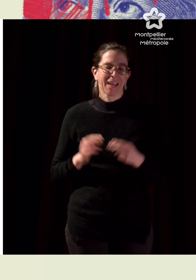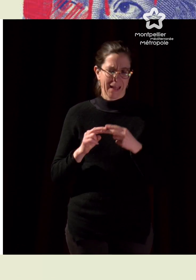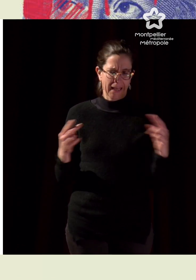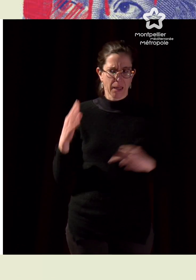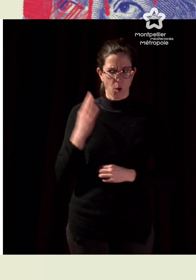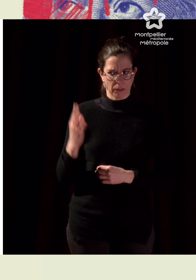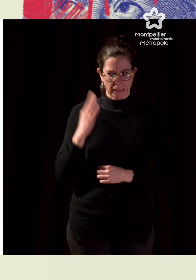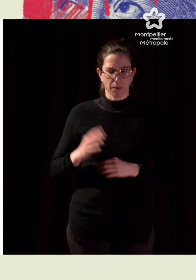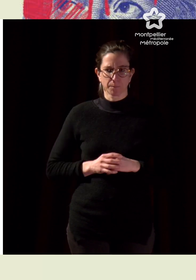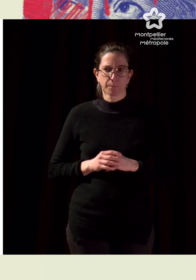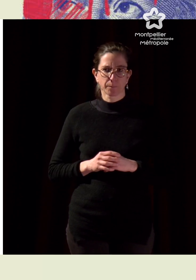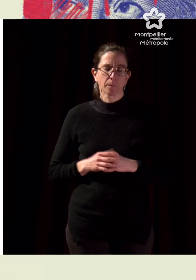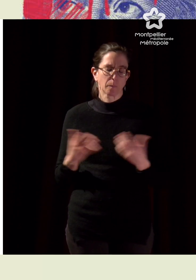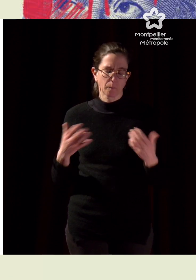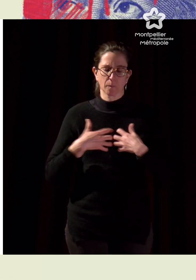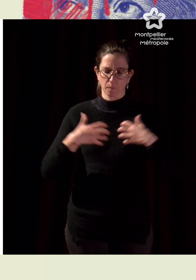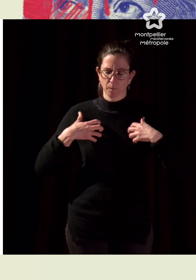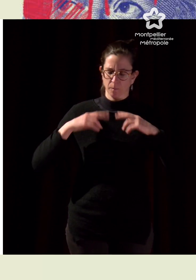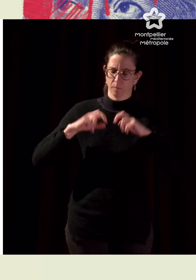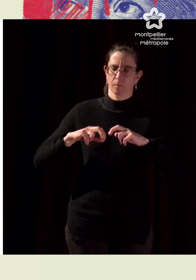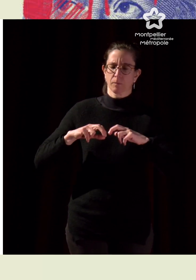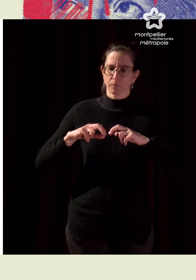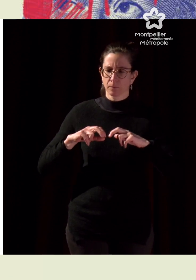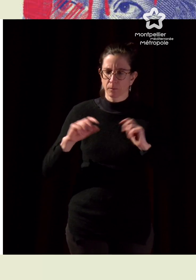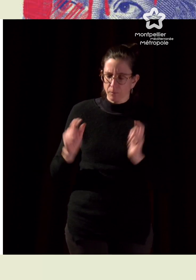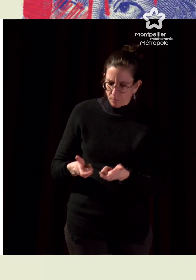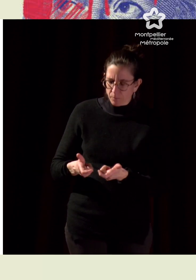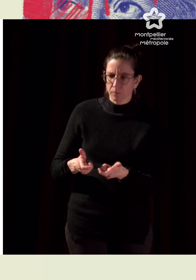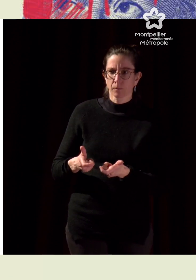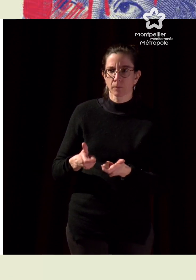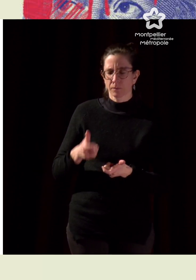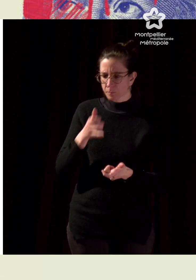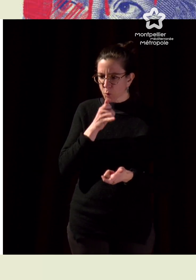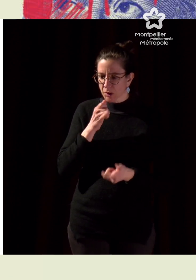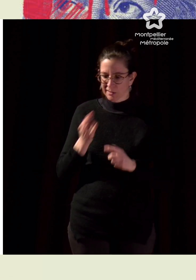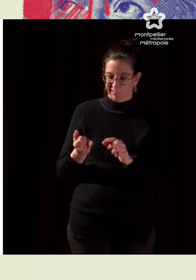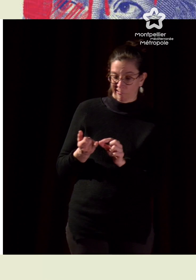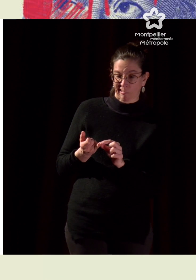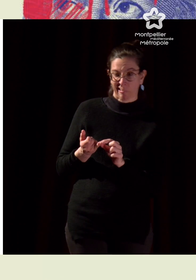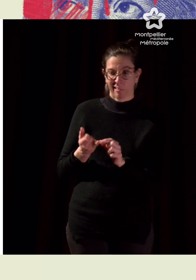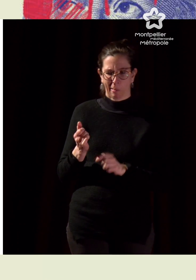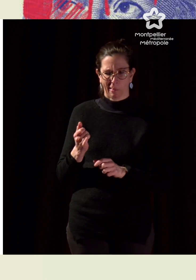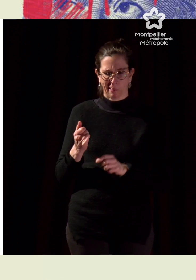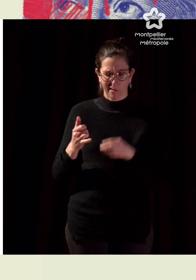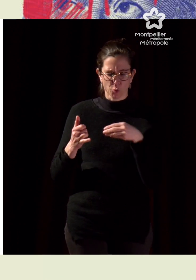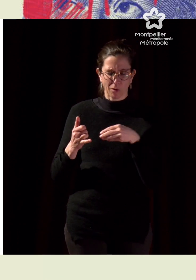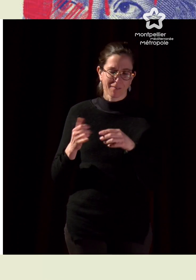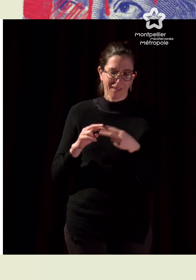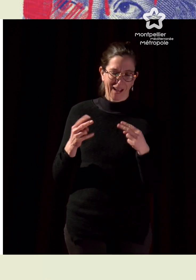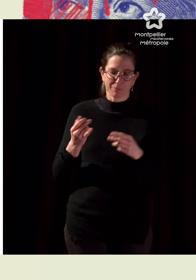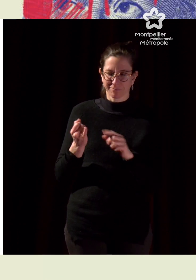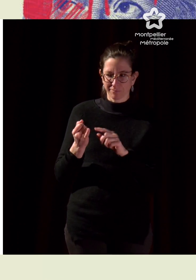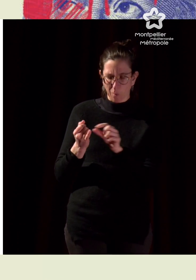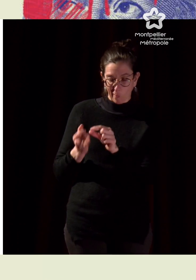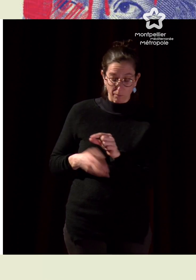chercheurs sont tombés déjà sur un bout de phalange d'un petit doigt. Dans une grotte où il y